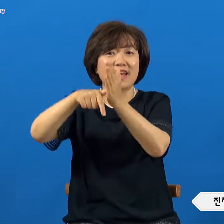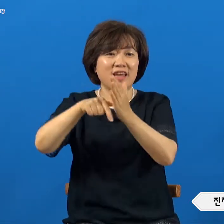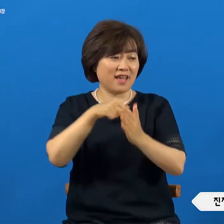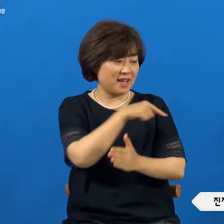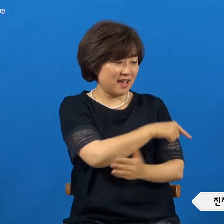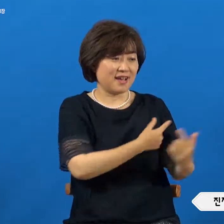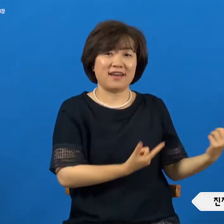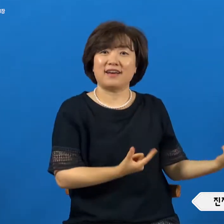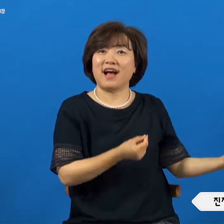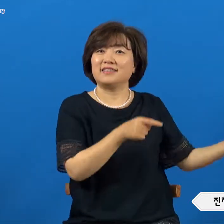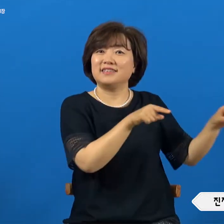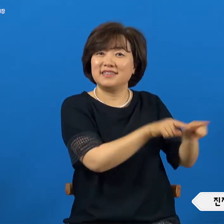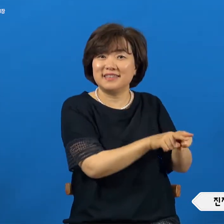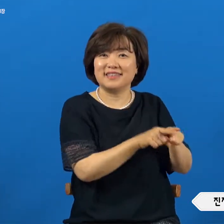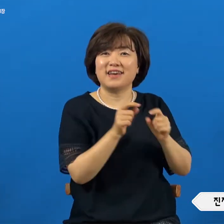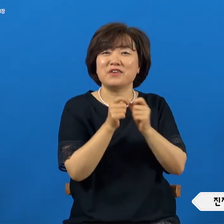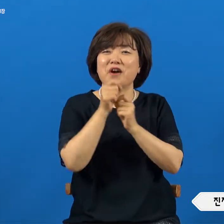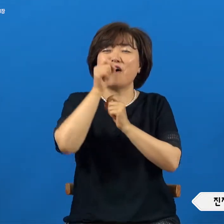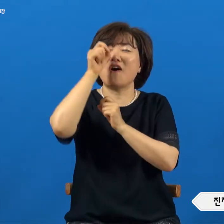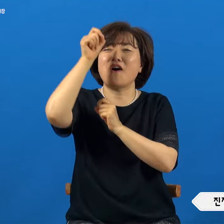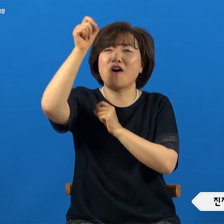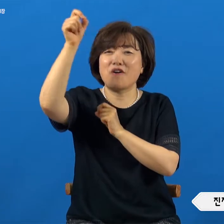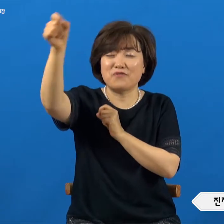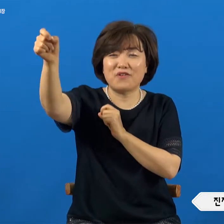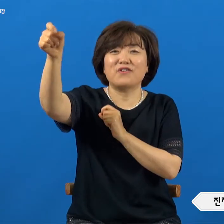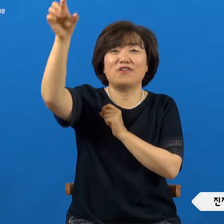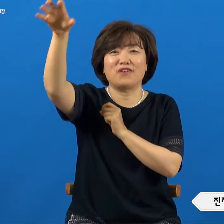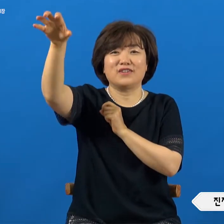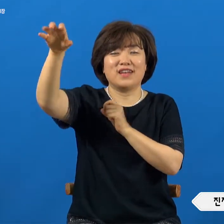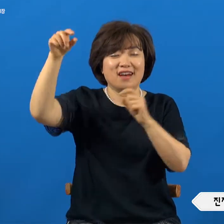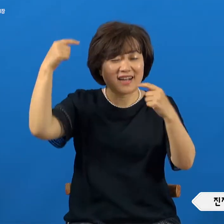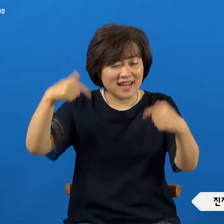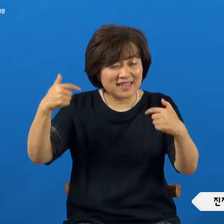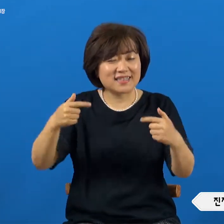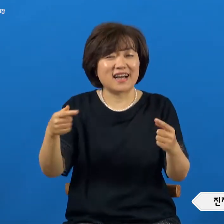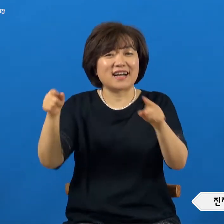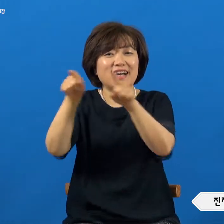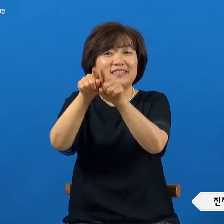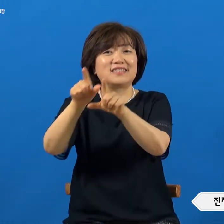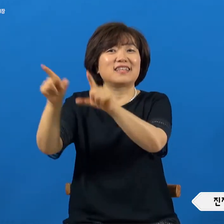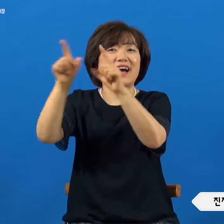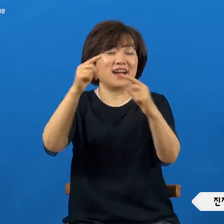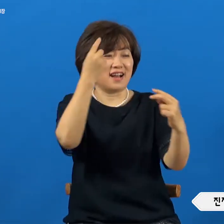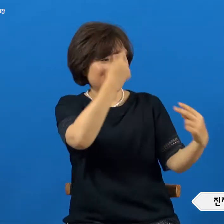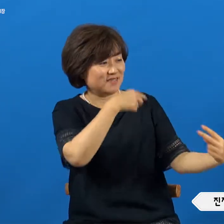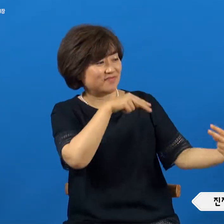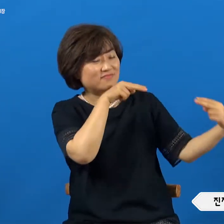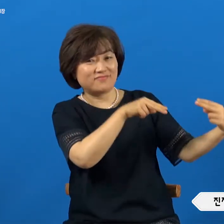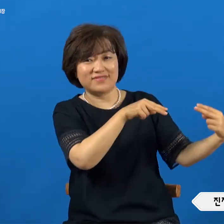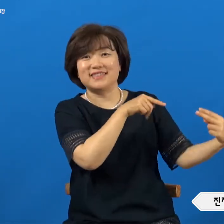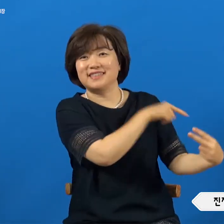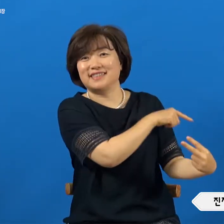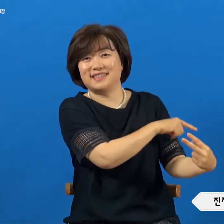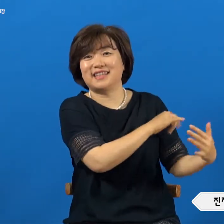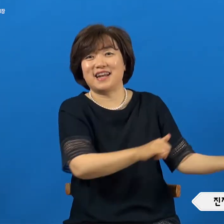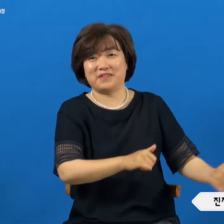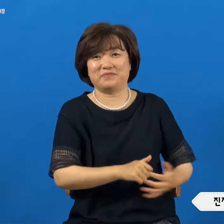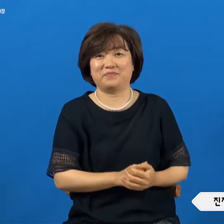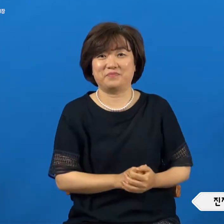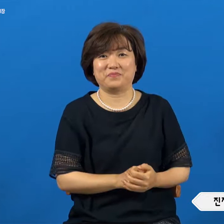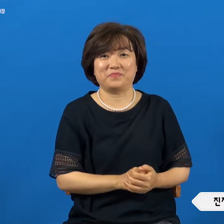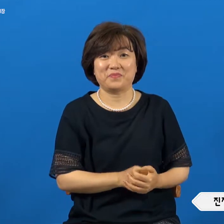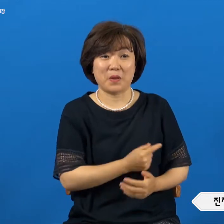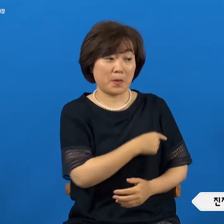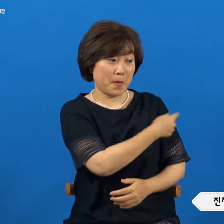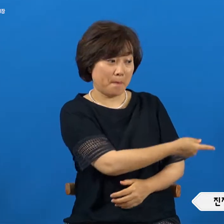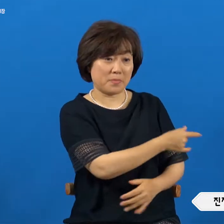거기서 영원토록 계속 볼 사람들이 바로 여기 앉아 있는 사람들입니다. 한번